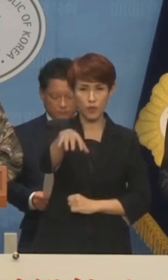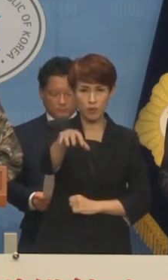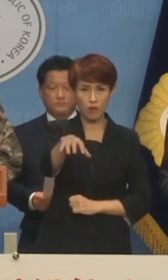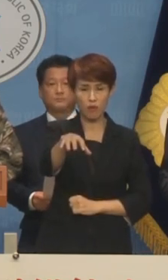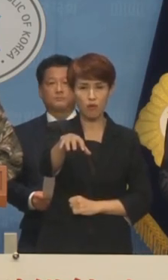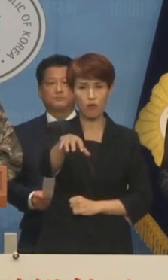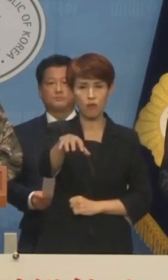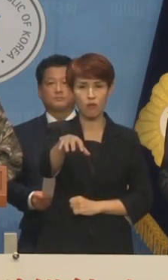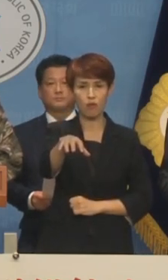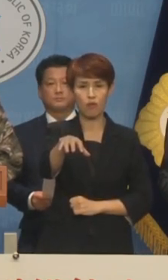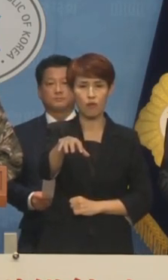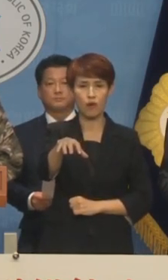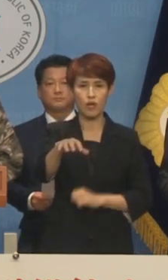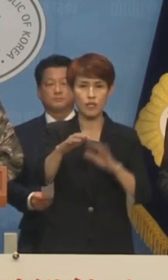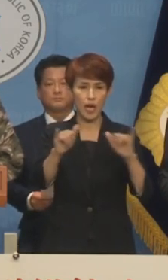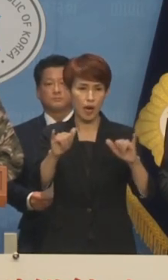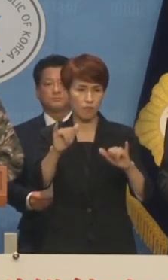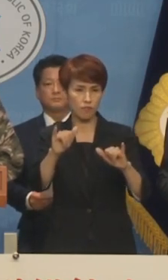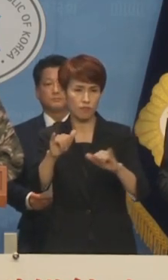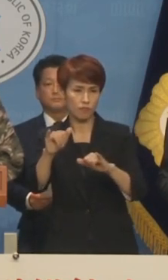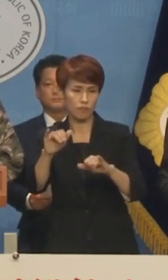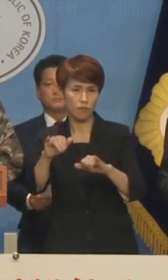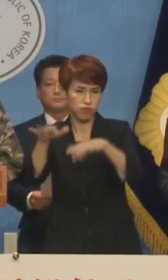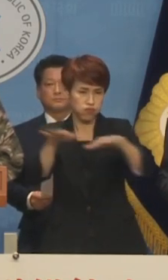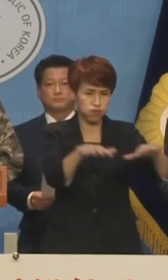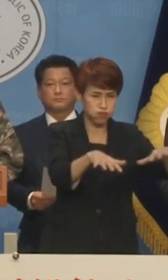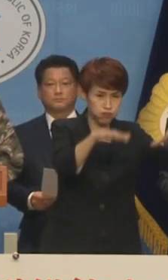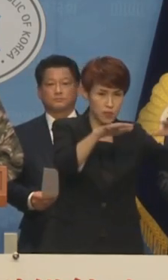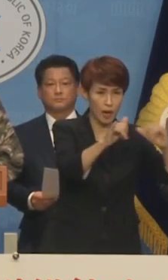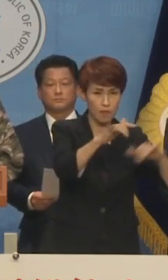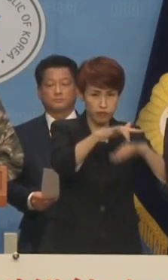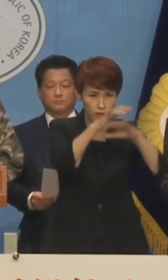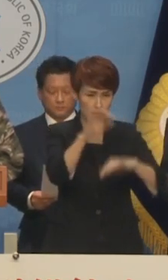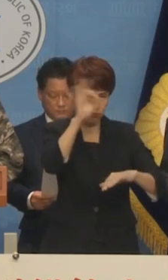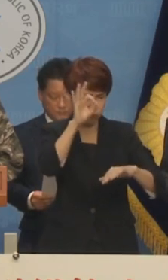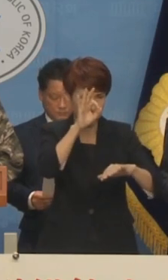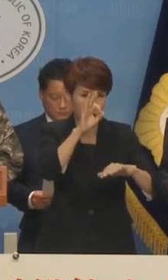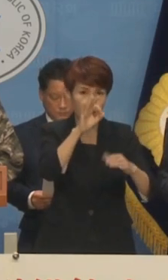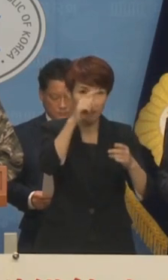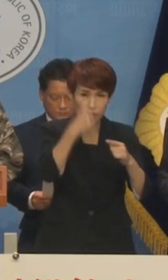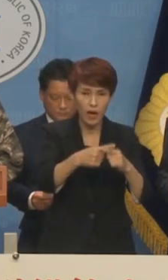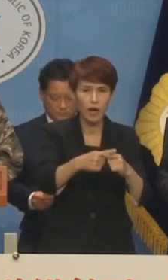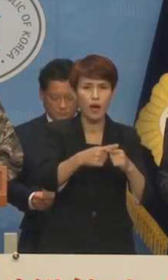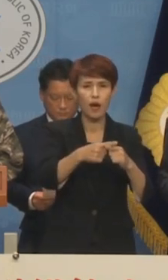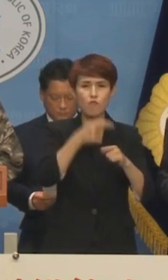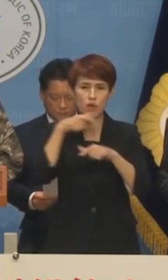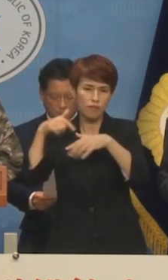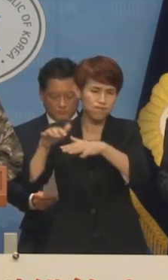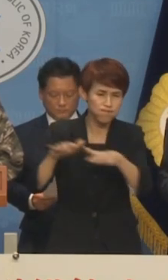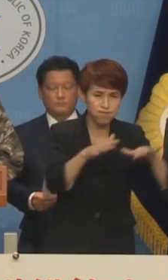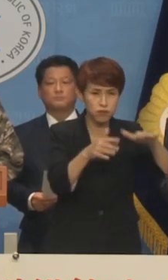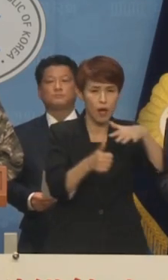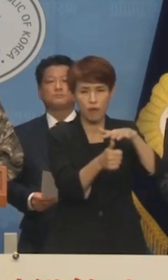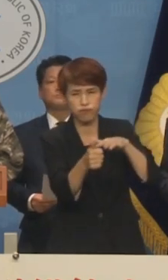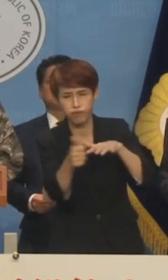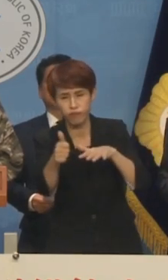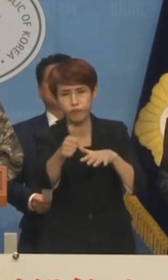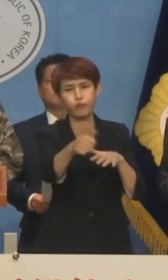내성천에서 실종자 수색 임무를 수행하던 중 급류에 휩쓸리며 떠내려갔고